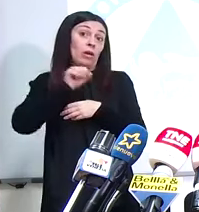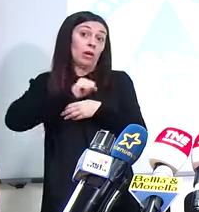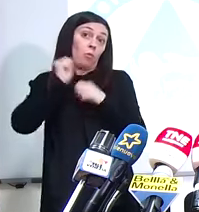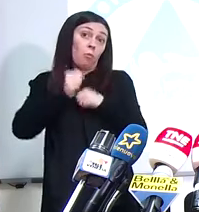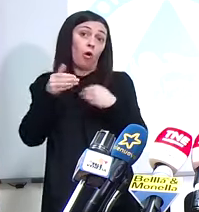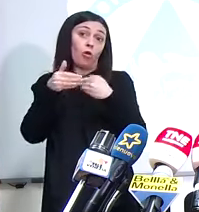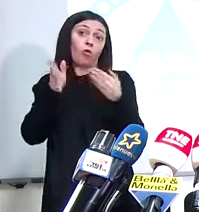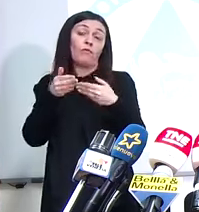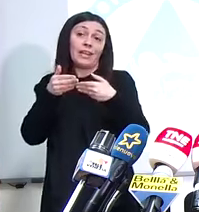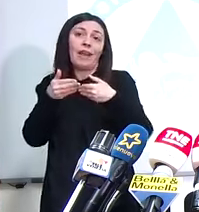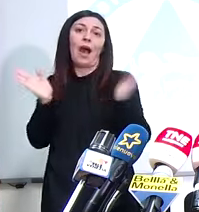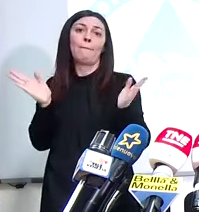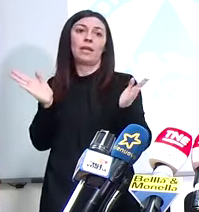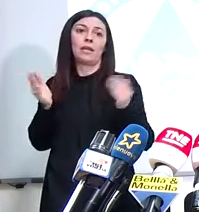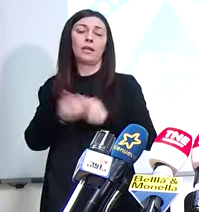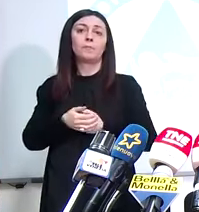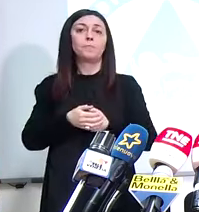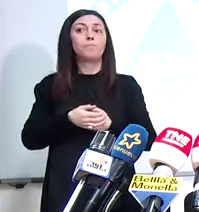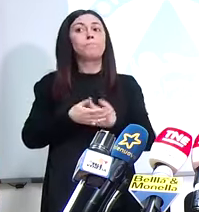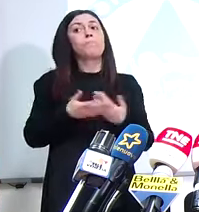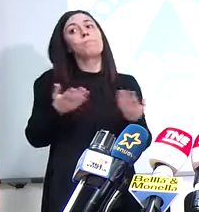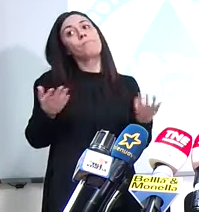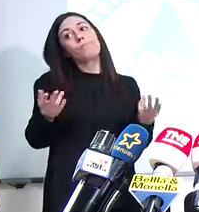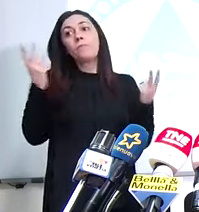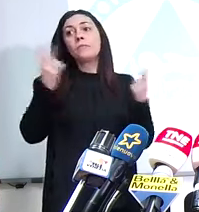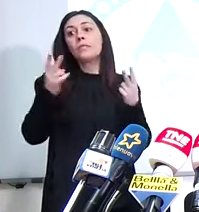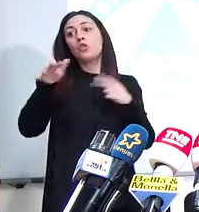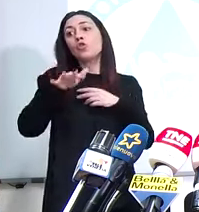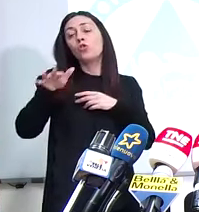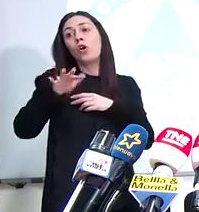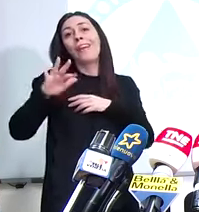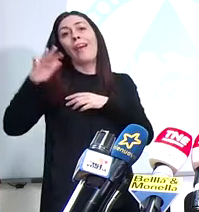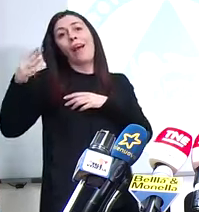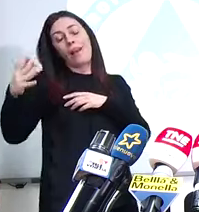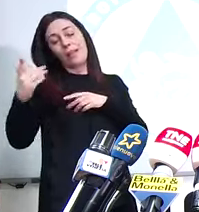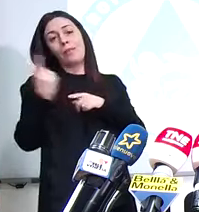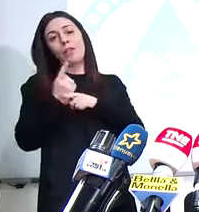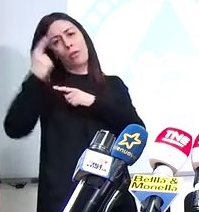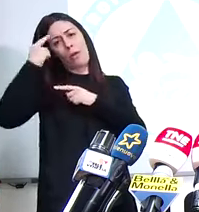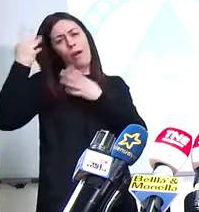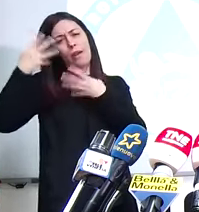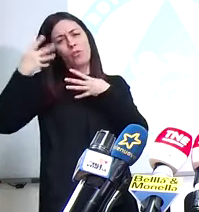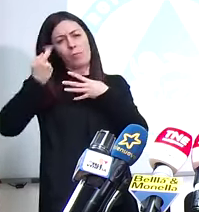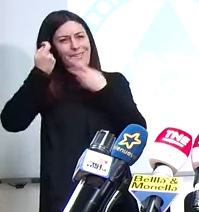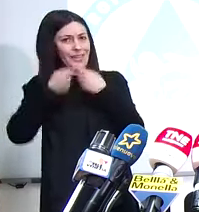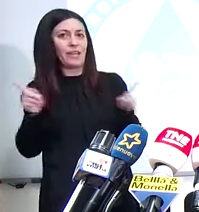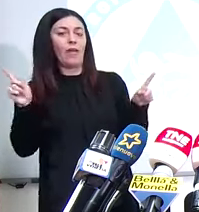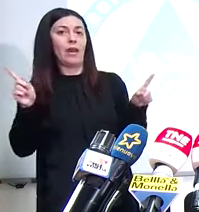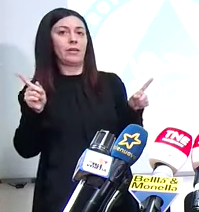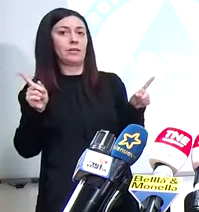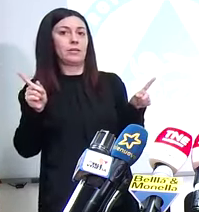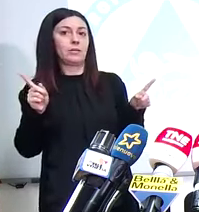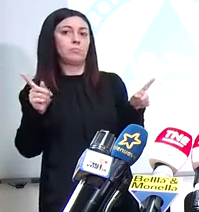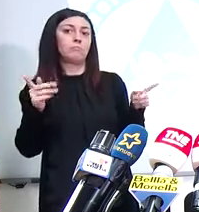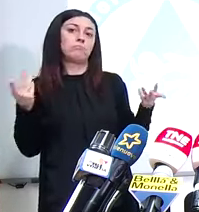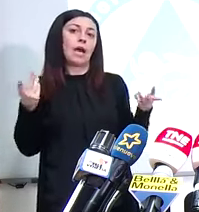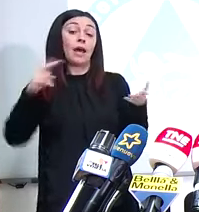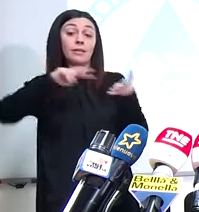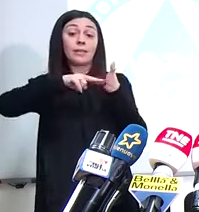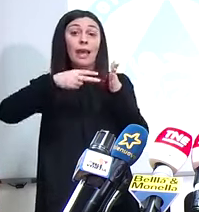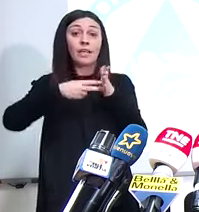rispetto alle altre zone giustamente abbiamo fatto tutta una serie di altri ragionamenti però insomma devono essere i tecnici dirci questa